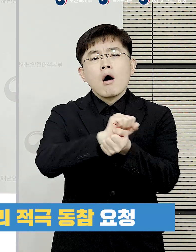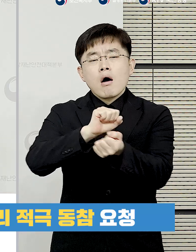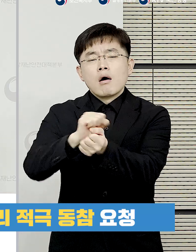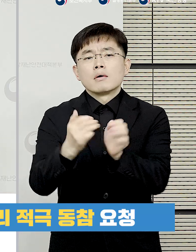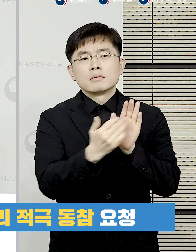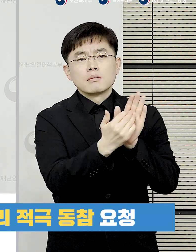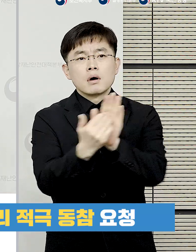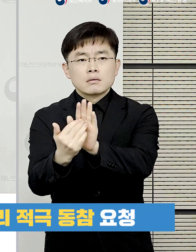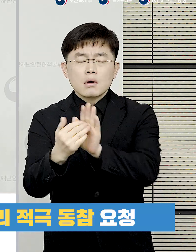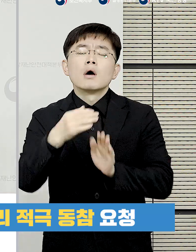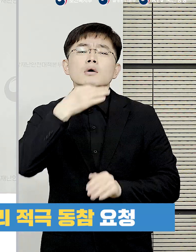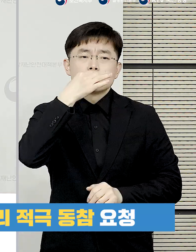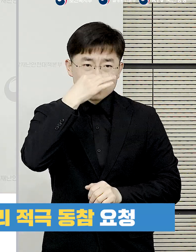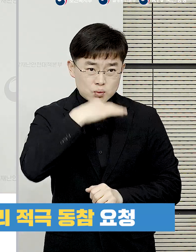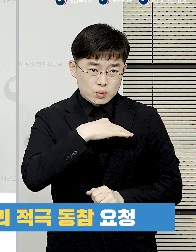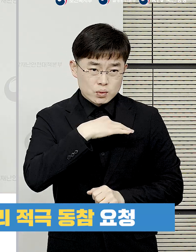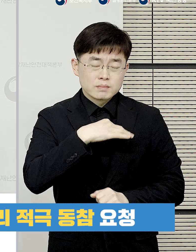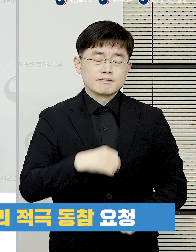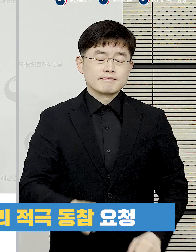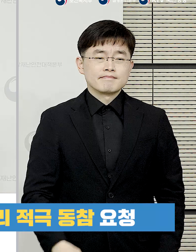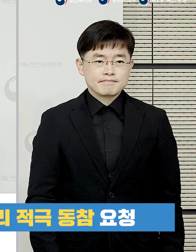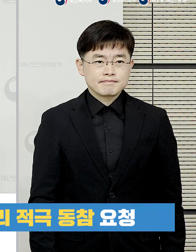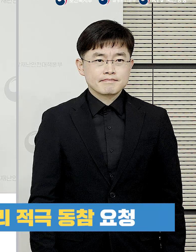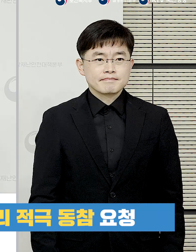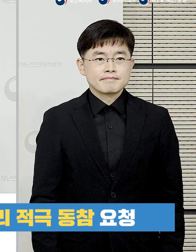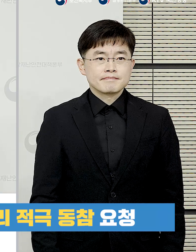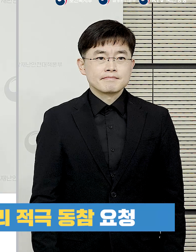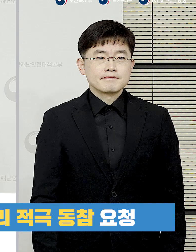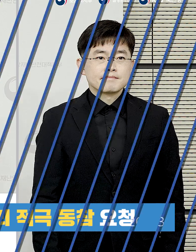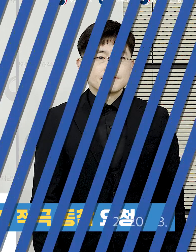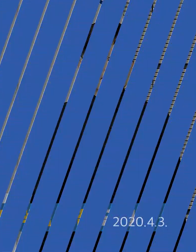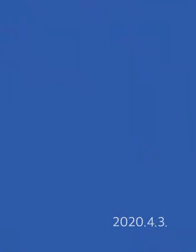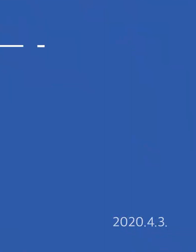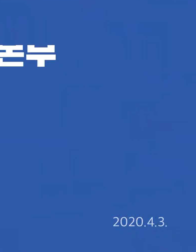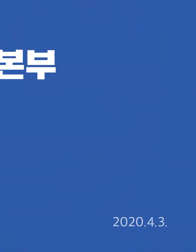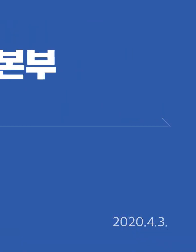데 가장 중요한 요소가 될 수 있을 것이라고 생각을 합니다.